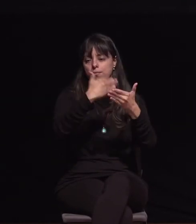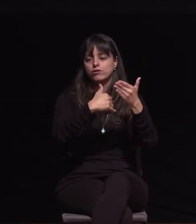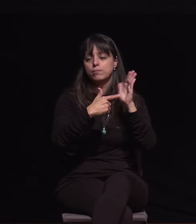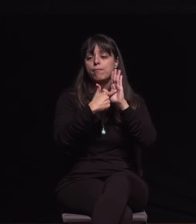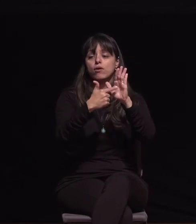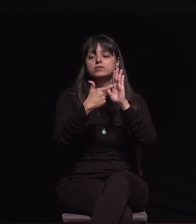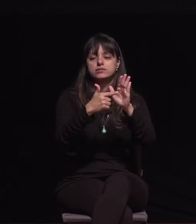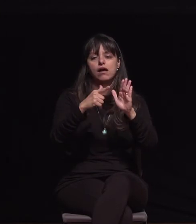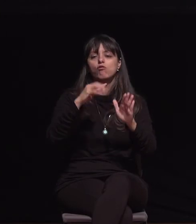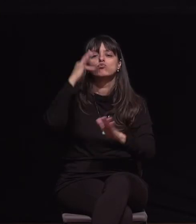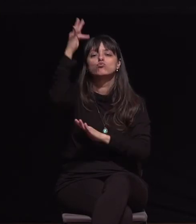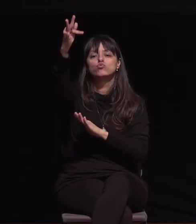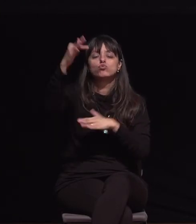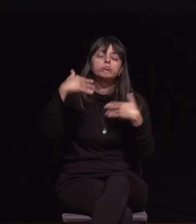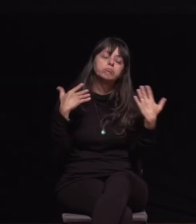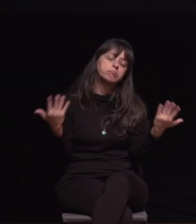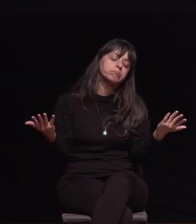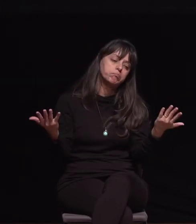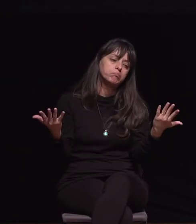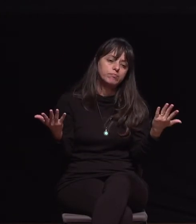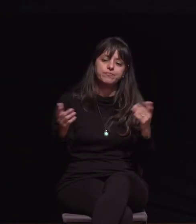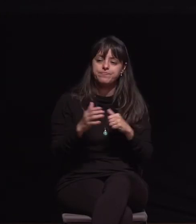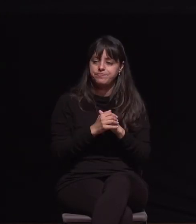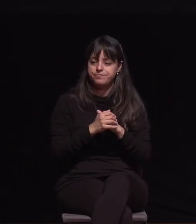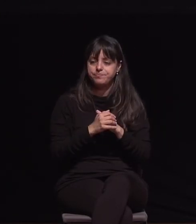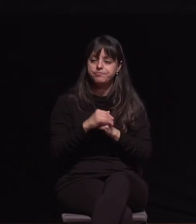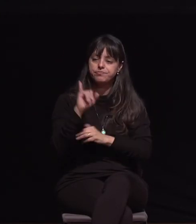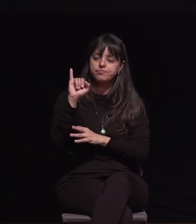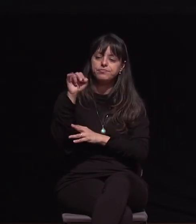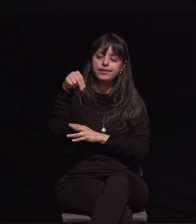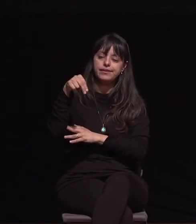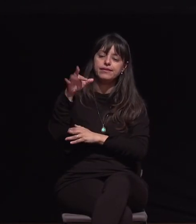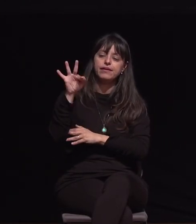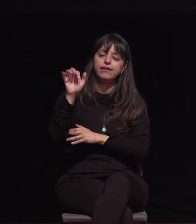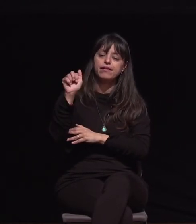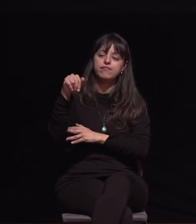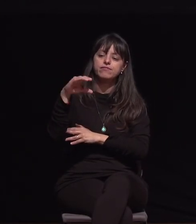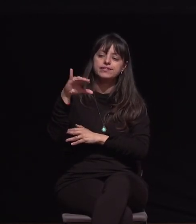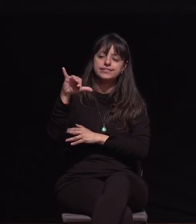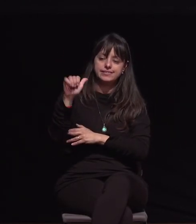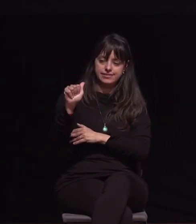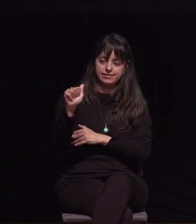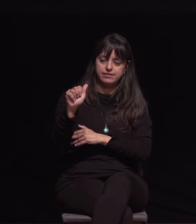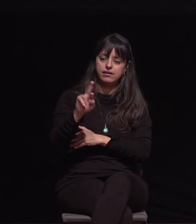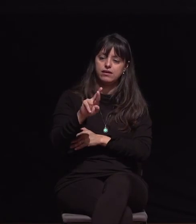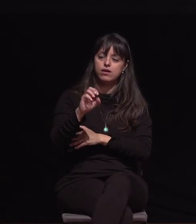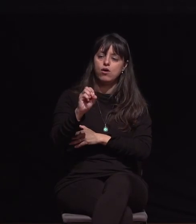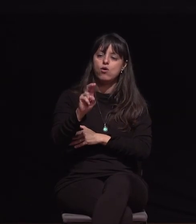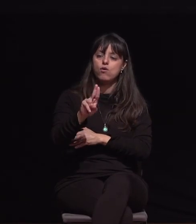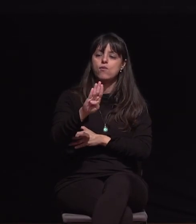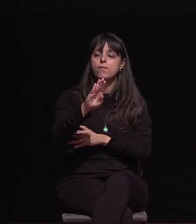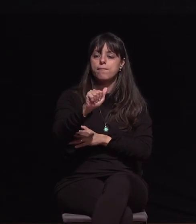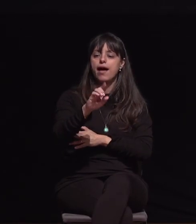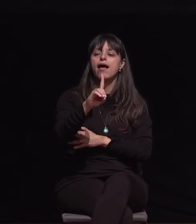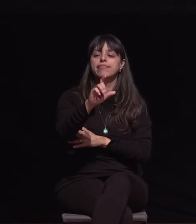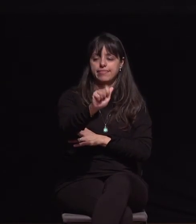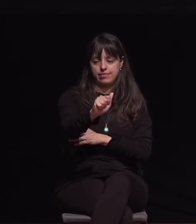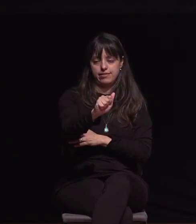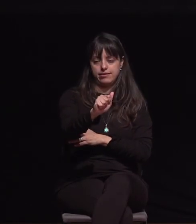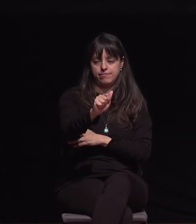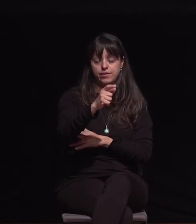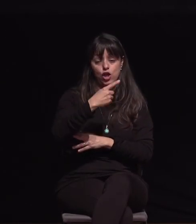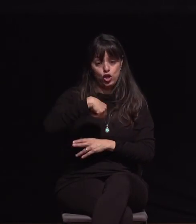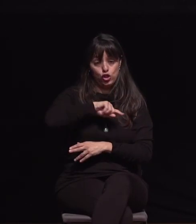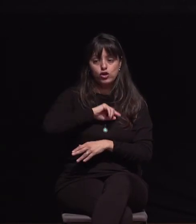para vocês um dia, quem sabe. Infância Roubada, nós fizemos sessões, audiências da Comissão da Verdade